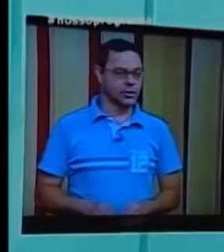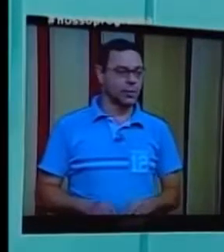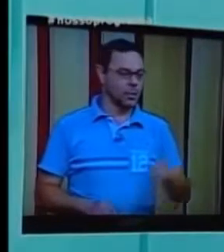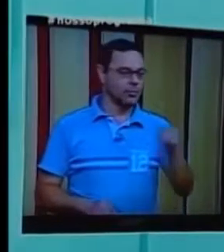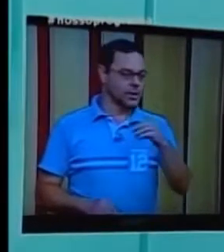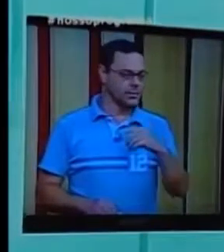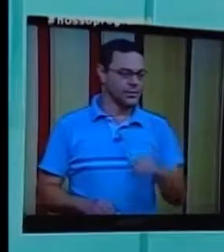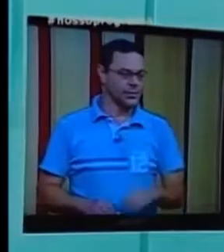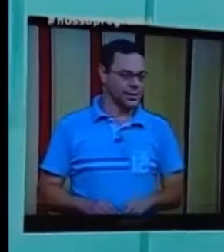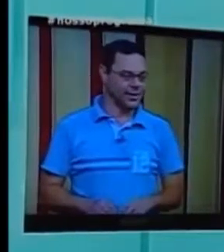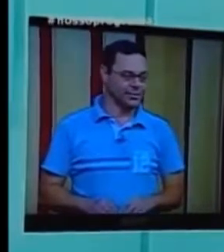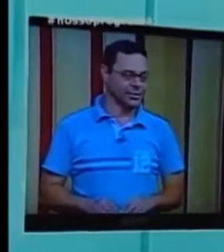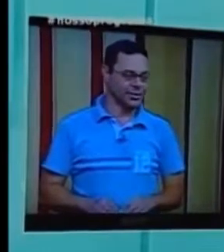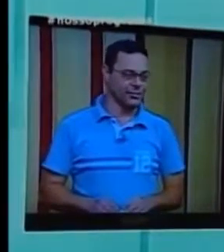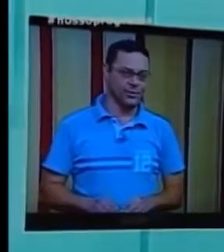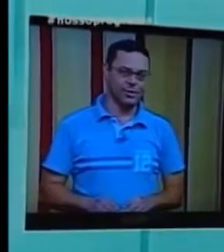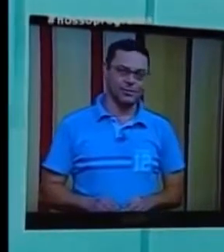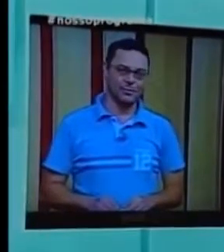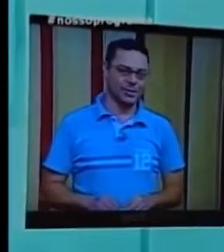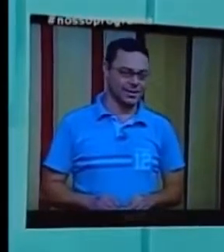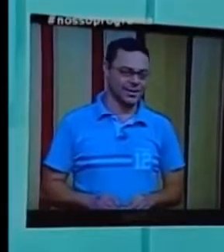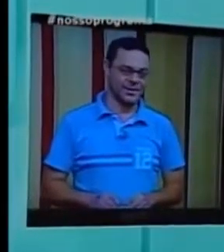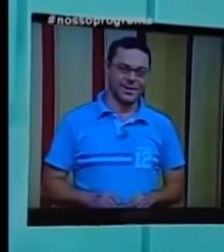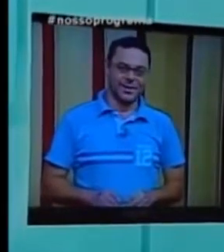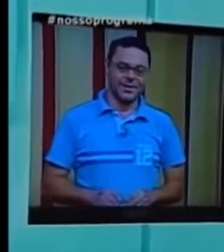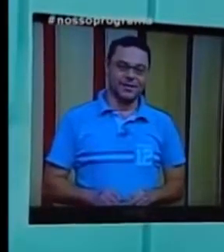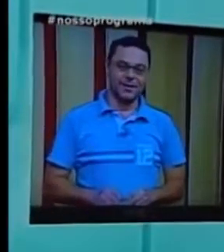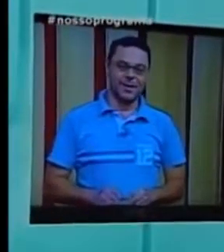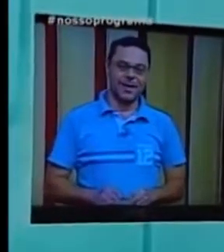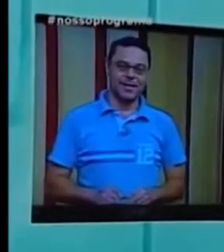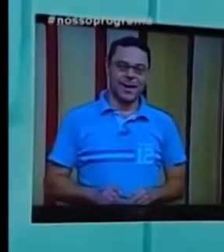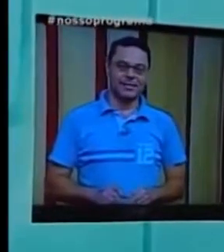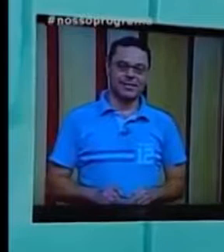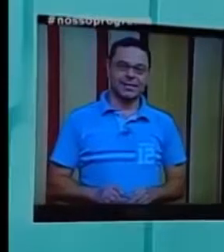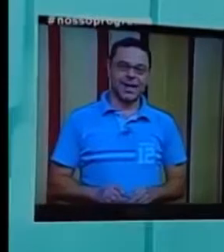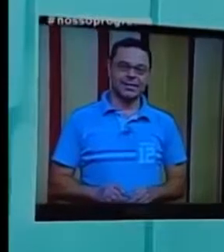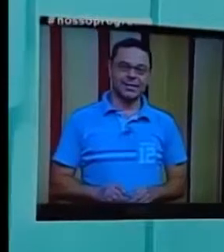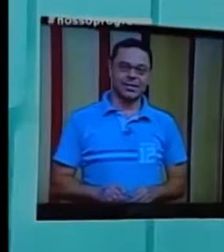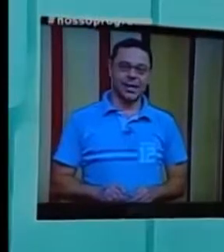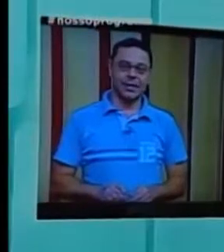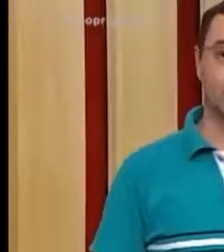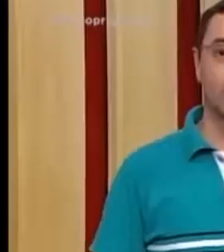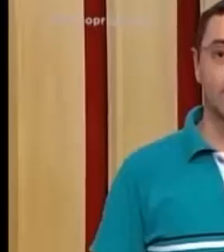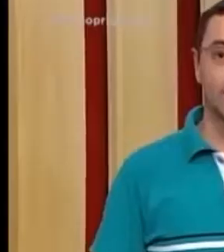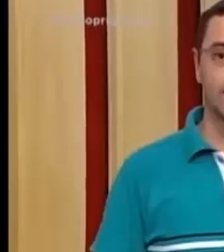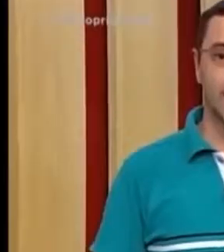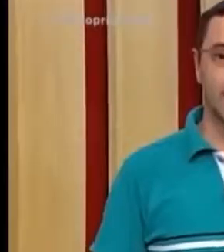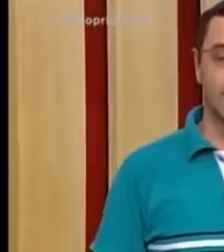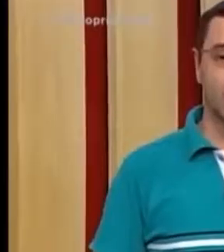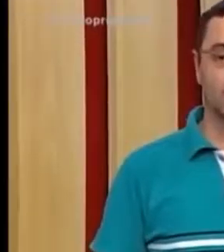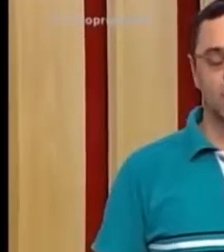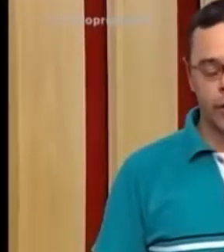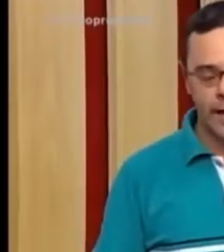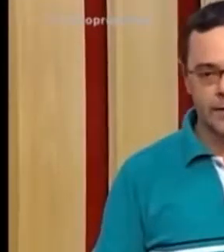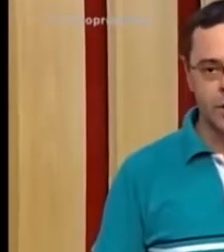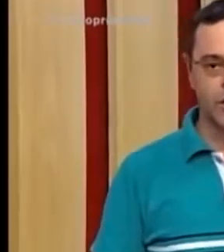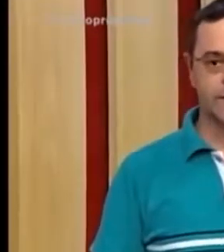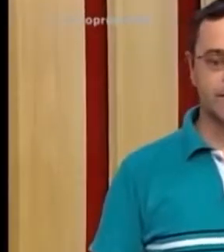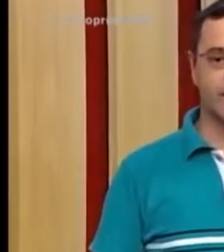é meu primo, viu? Por sinal, é meu primo, Bira. E também a cidade aí de Goiânia, ou de Goiás, melhor dizendo,